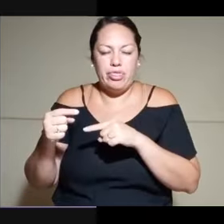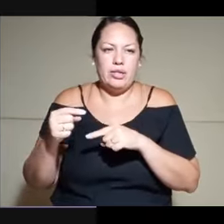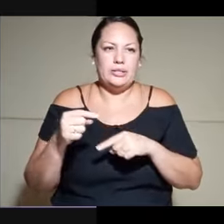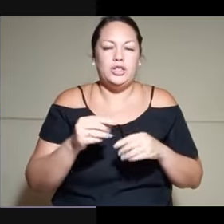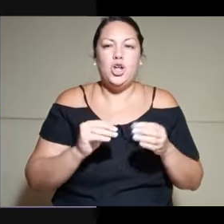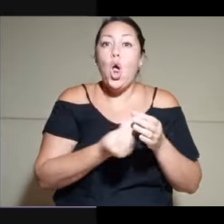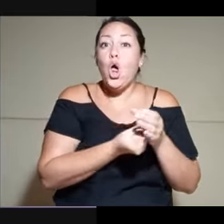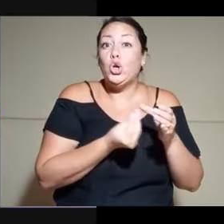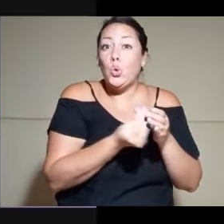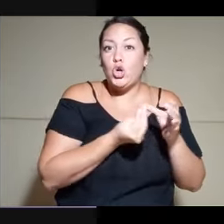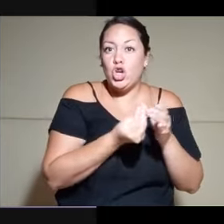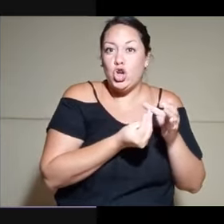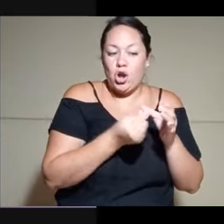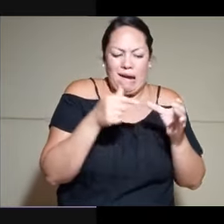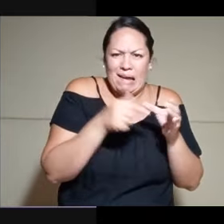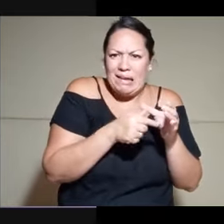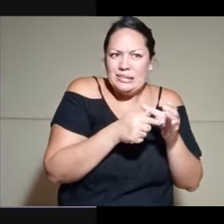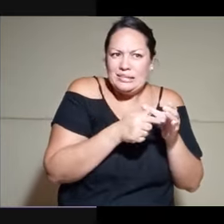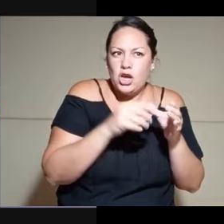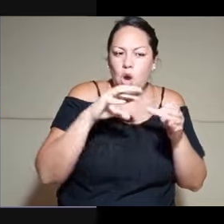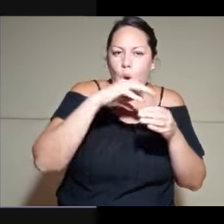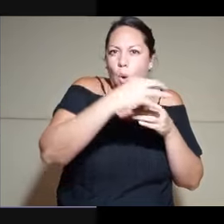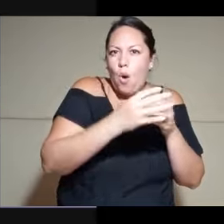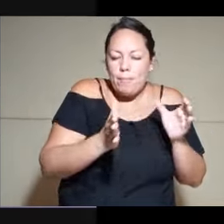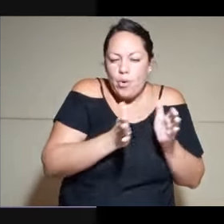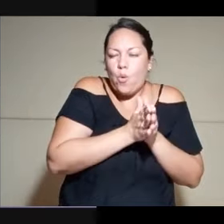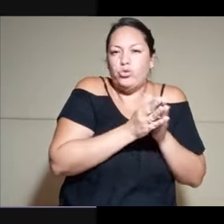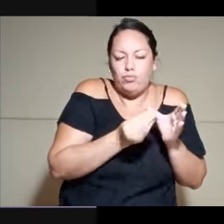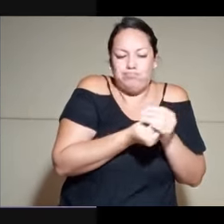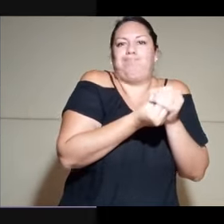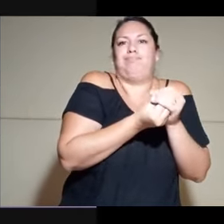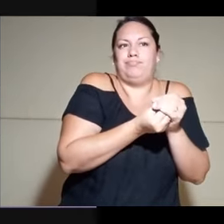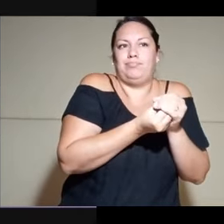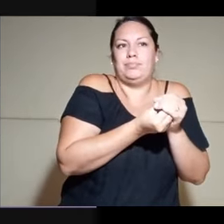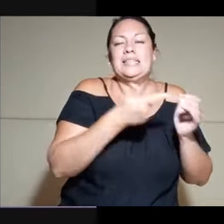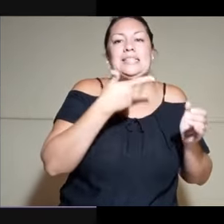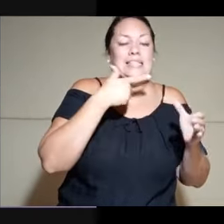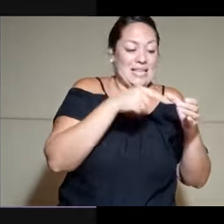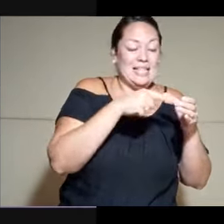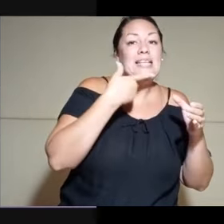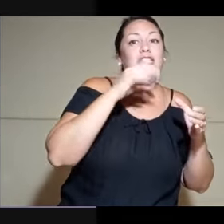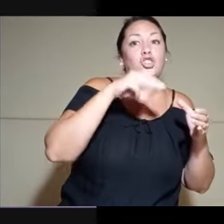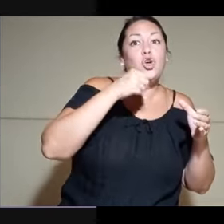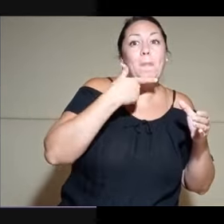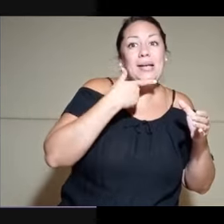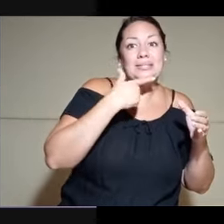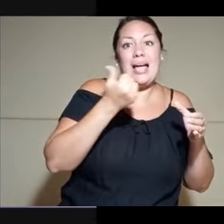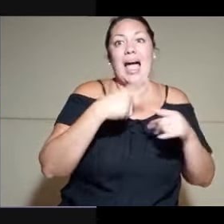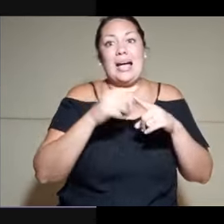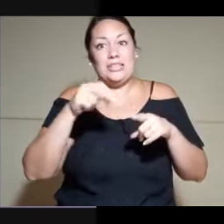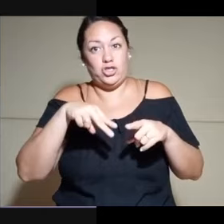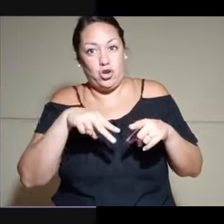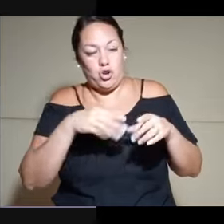Véanla para poder entender la diferencia. ¿Qué es lo importante acá? Que un núcleo, anatómicamente, es un conjunto de cuerpos